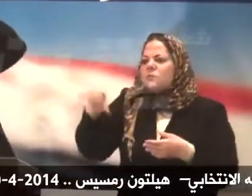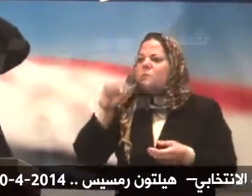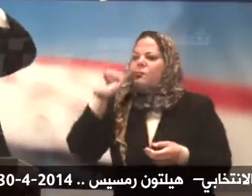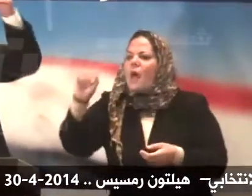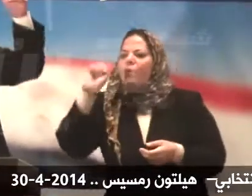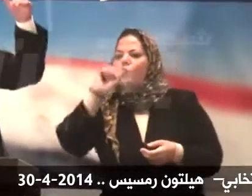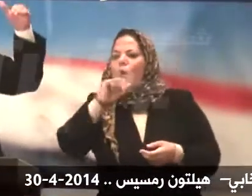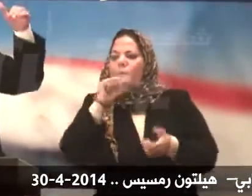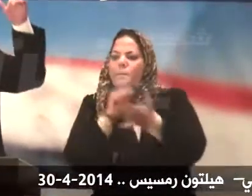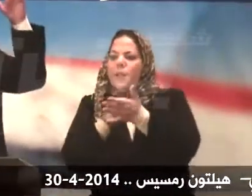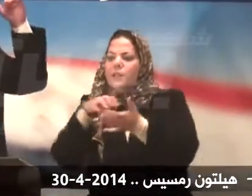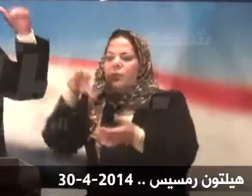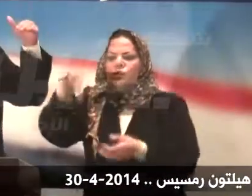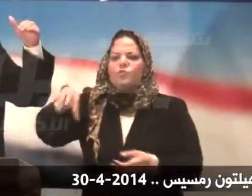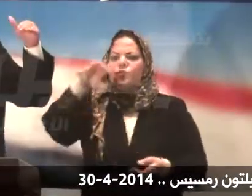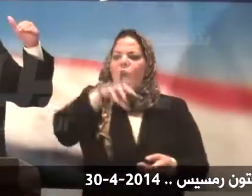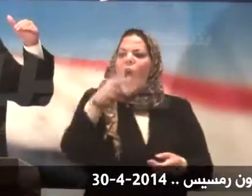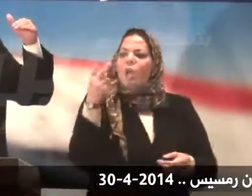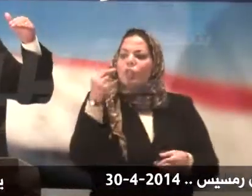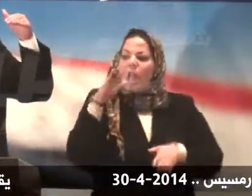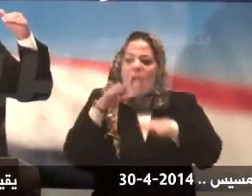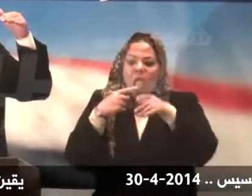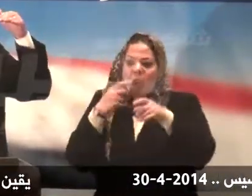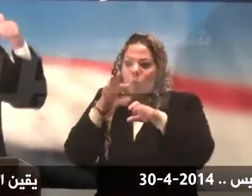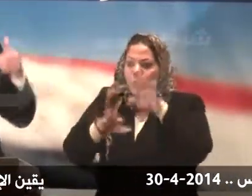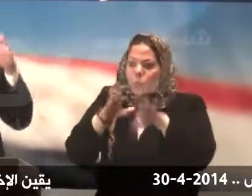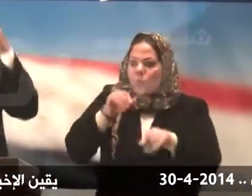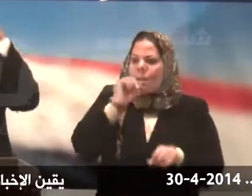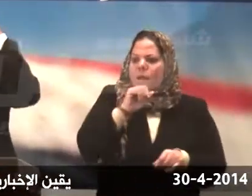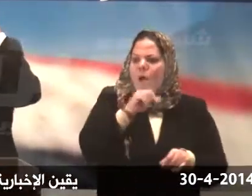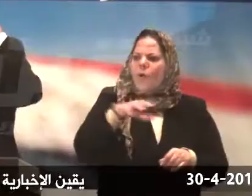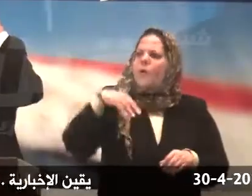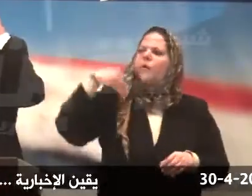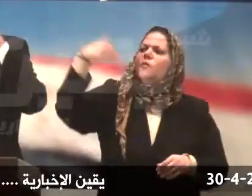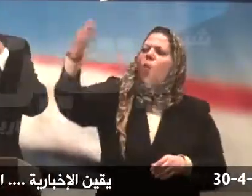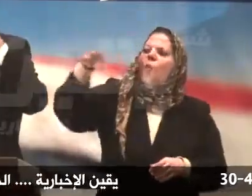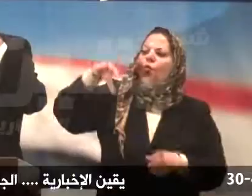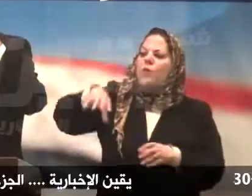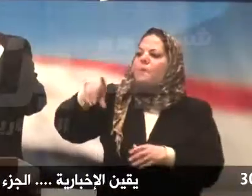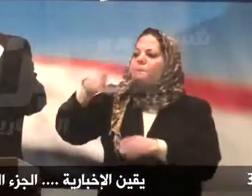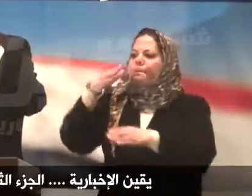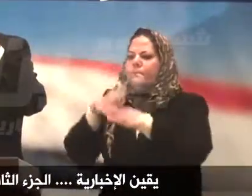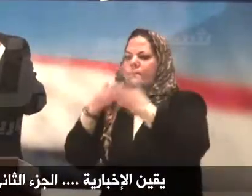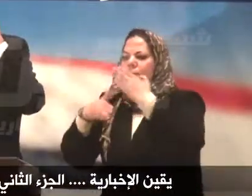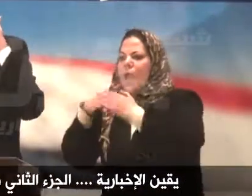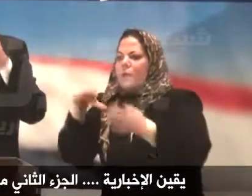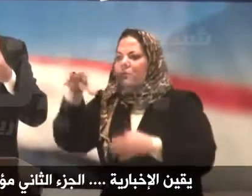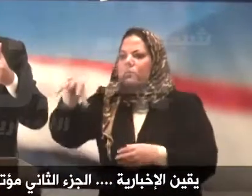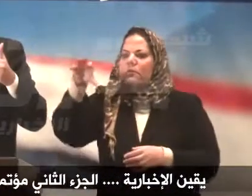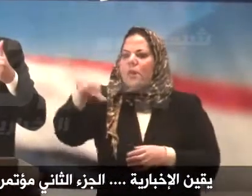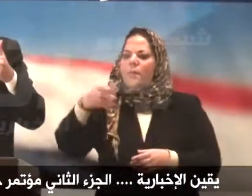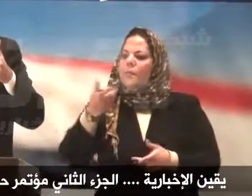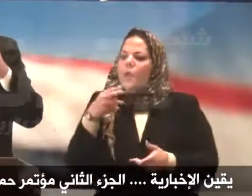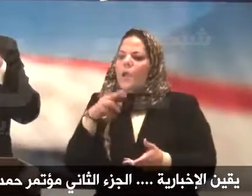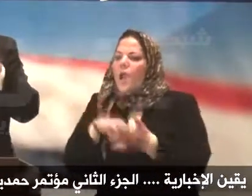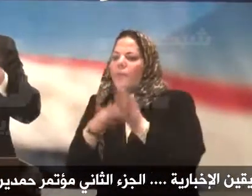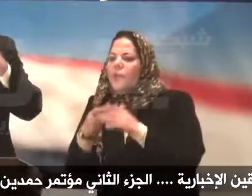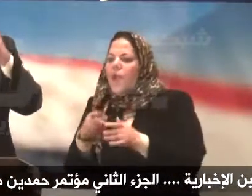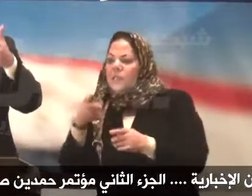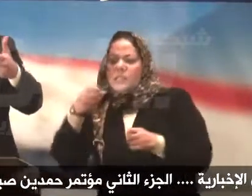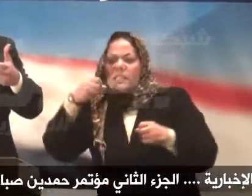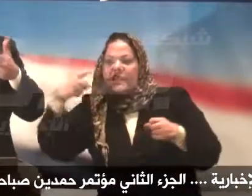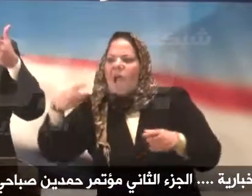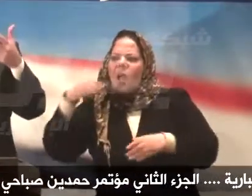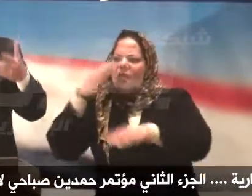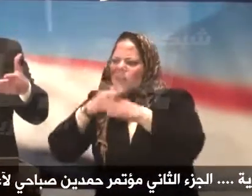يستحقوا لمسافه 20 كيلو منطقه تستوعب نهضه